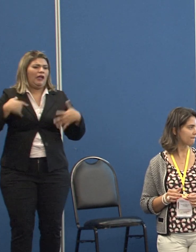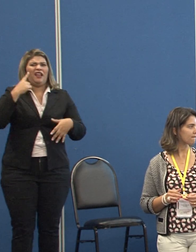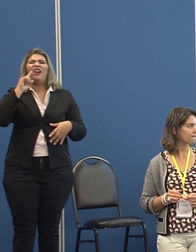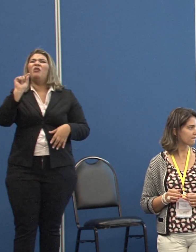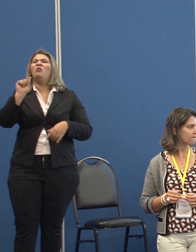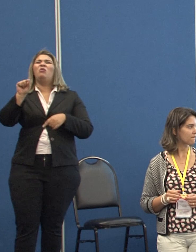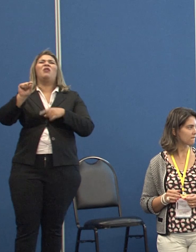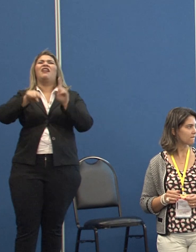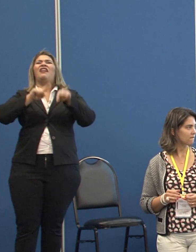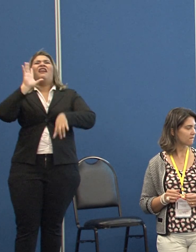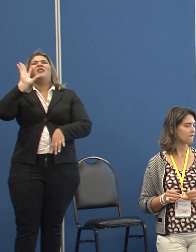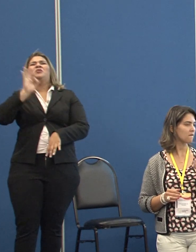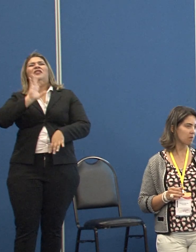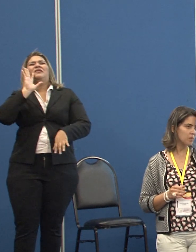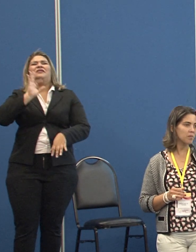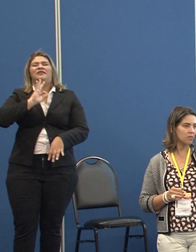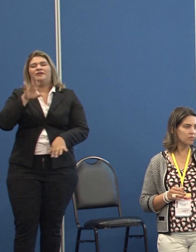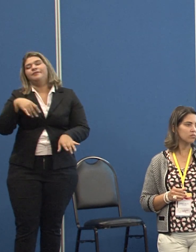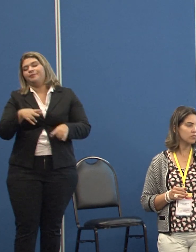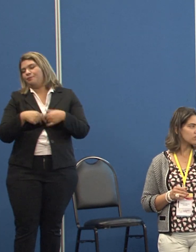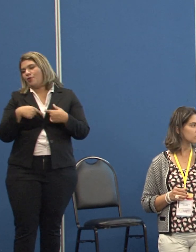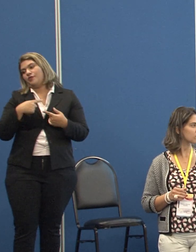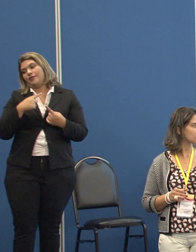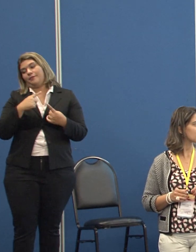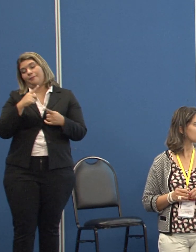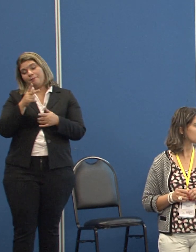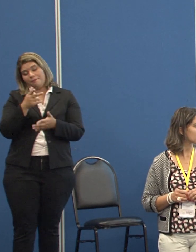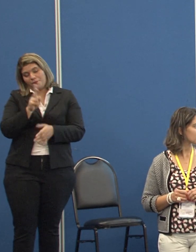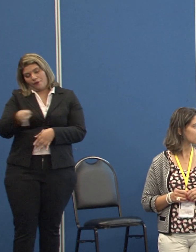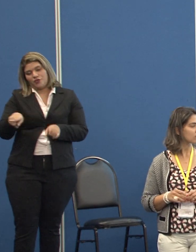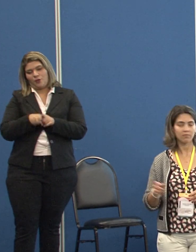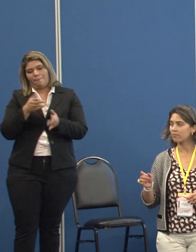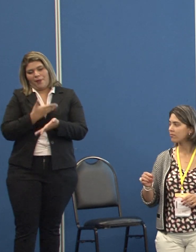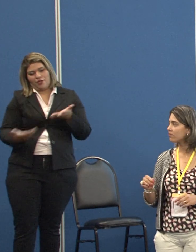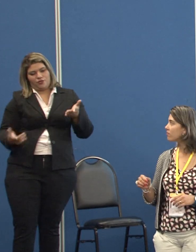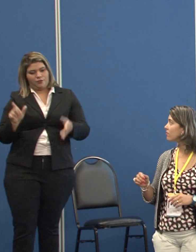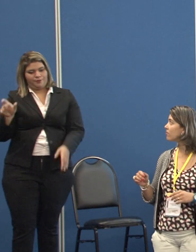aprendendo determinados conteúdos totalmente descontextualizados, né?